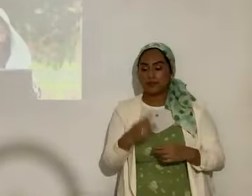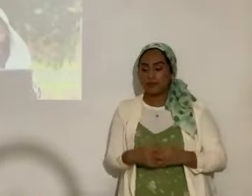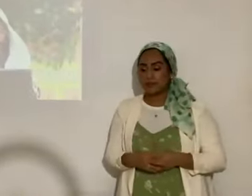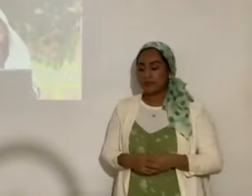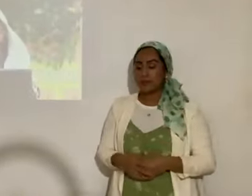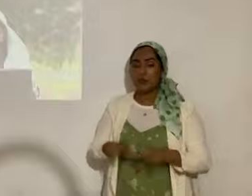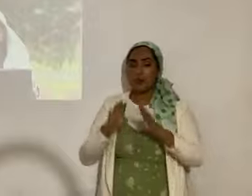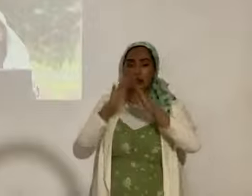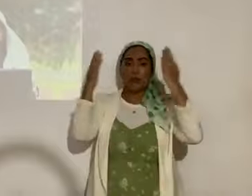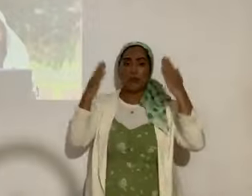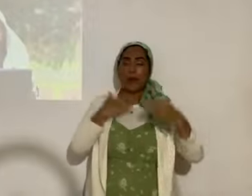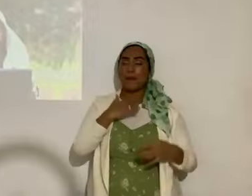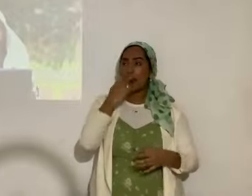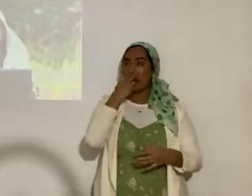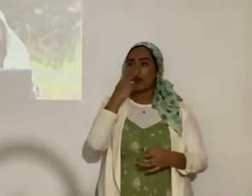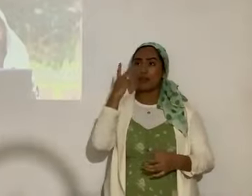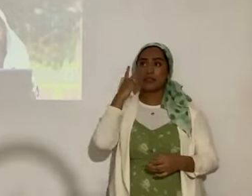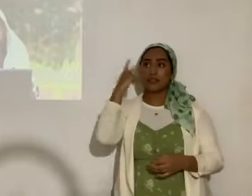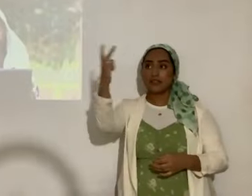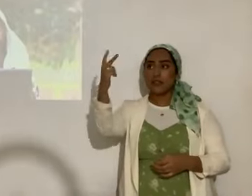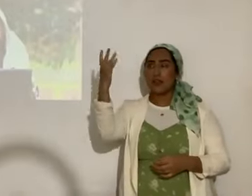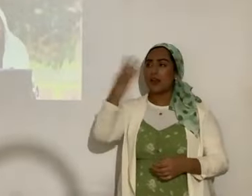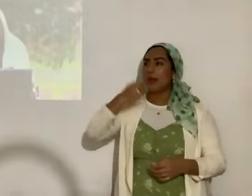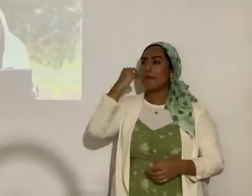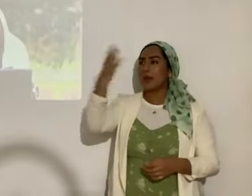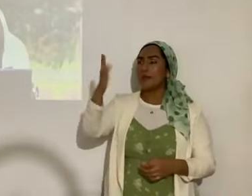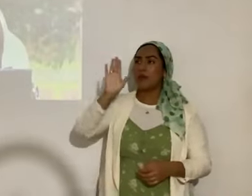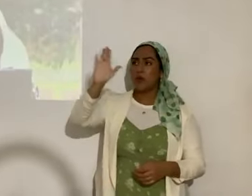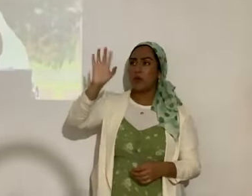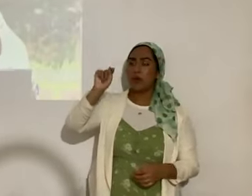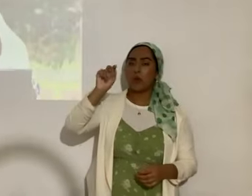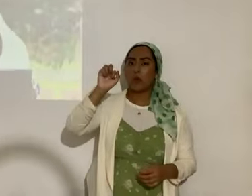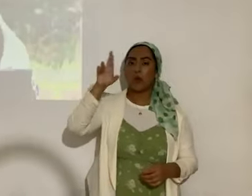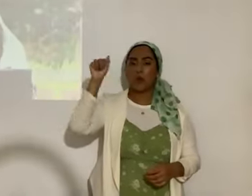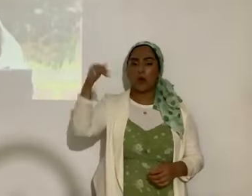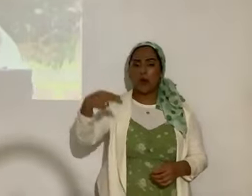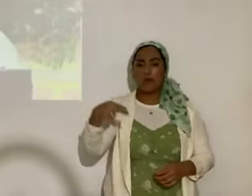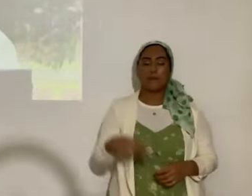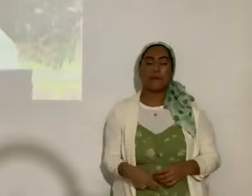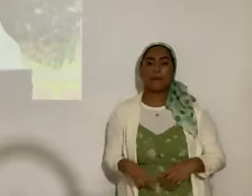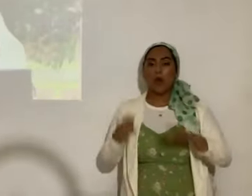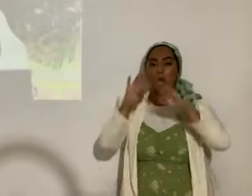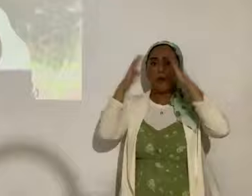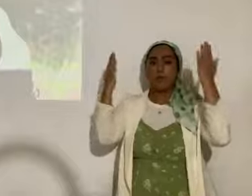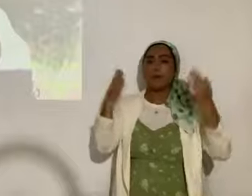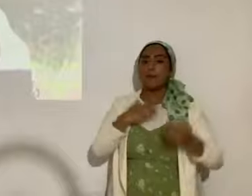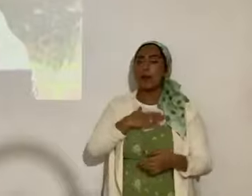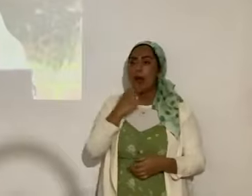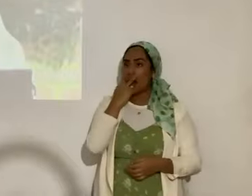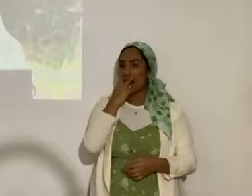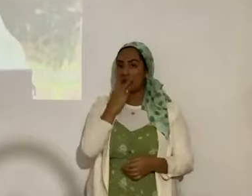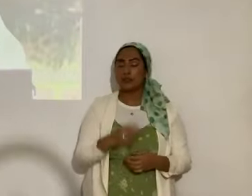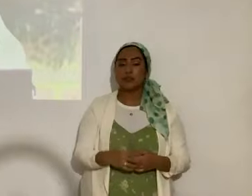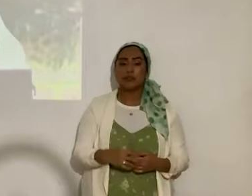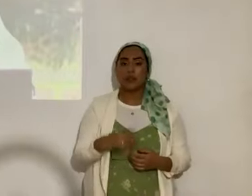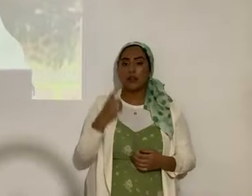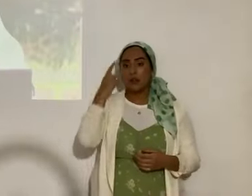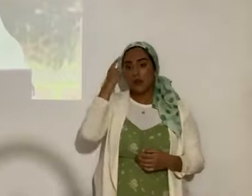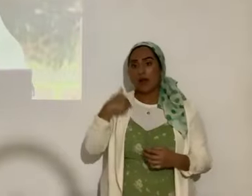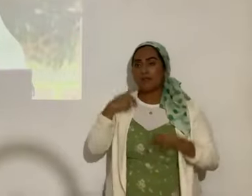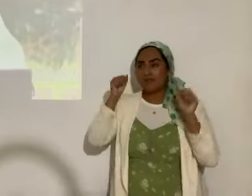Abre mis ojos y miraré las maravillas de tu torá Aleluya Abre mis ojos para